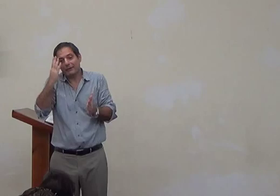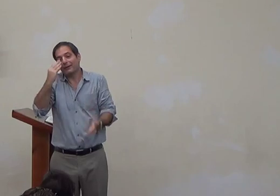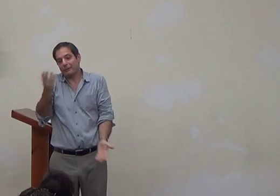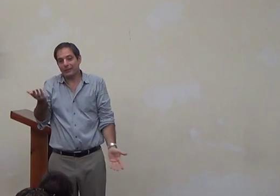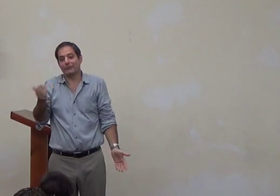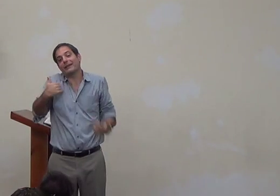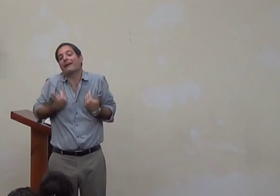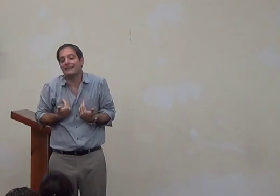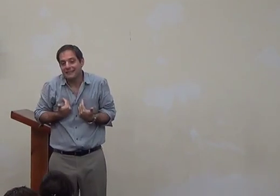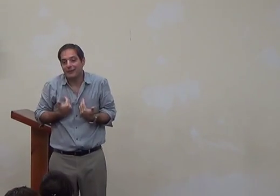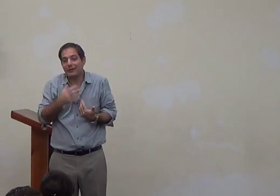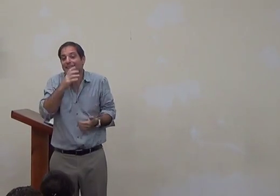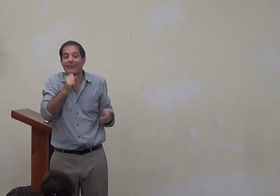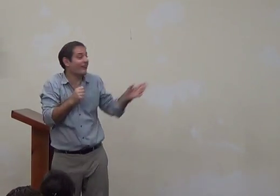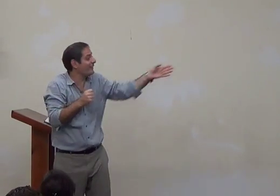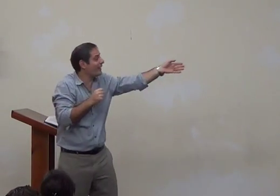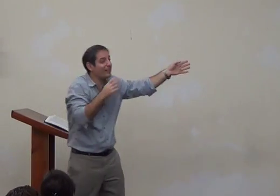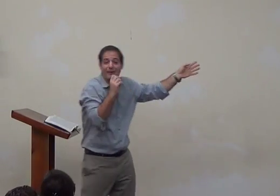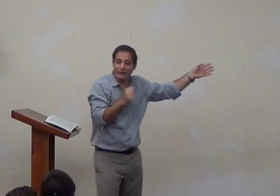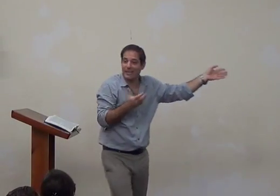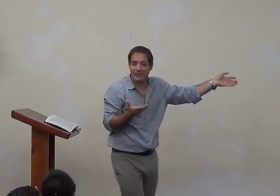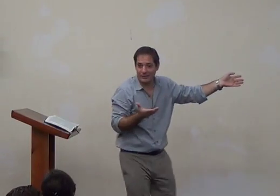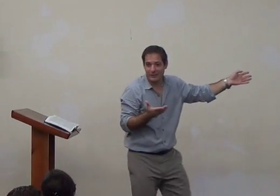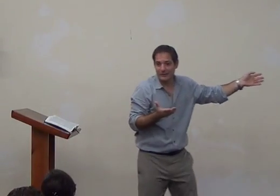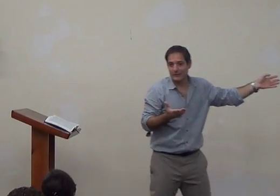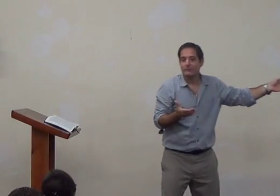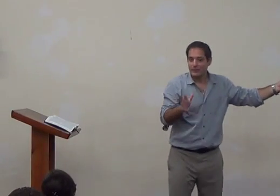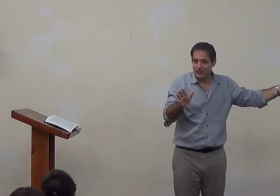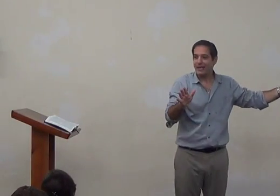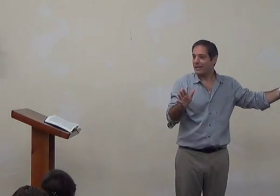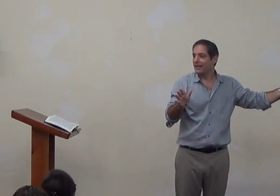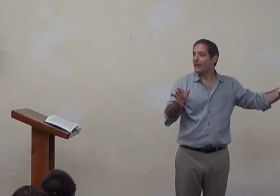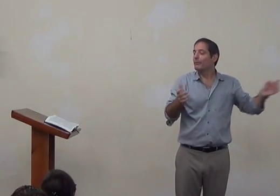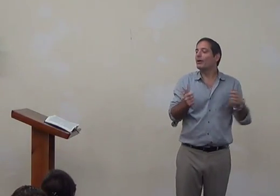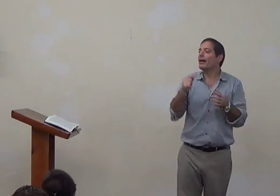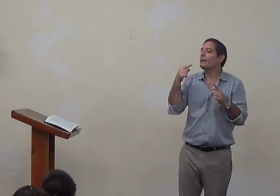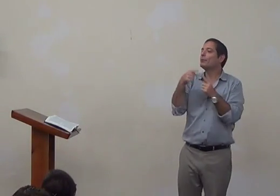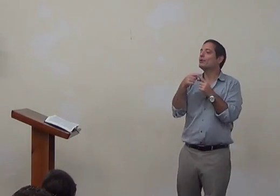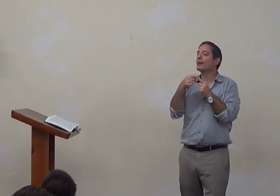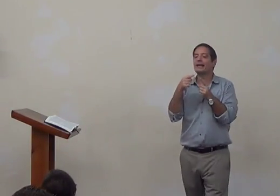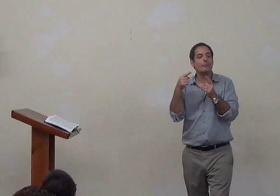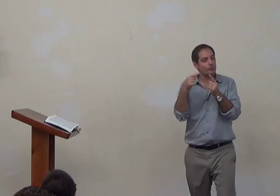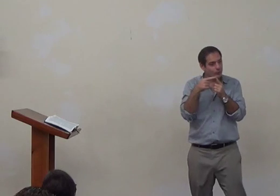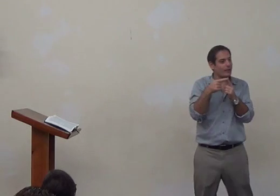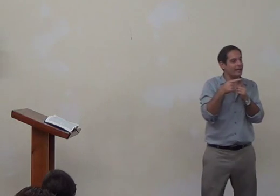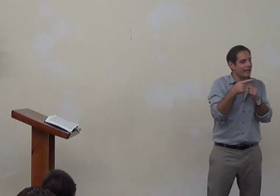orando? Maybe estaba durmiendo porque estaba cansado. Estaba viejo. ¿Ok? Pero